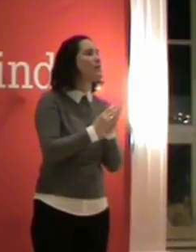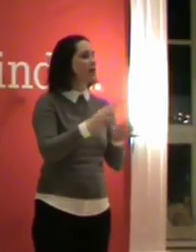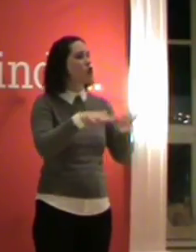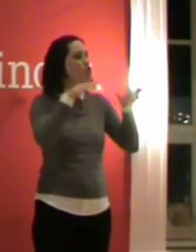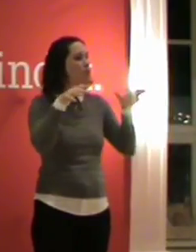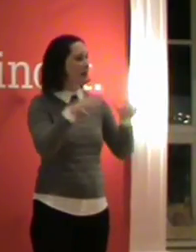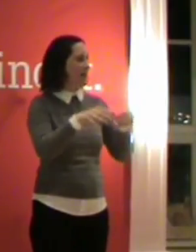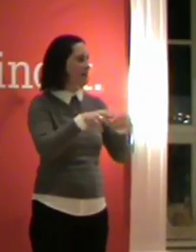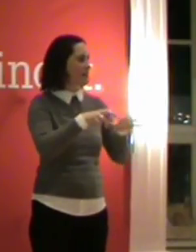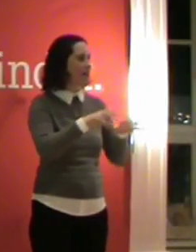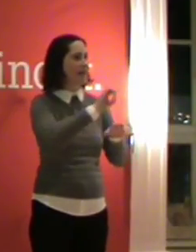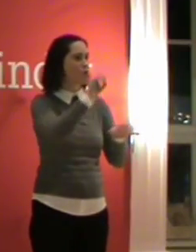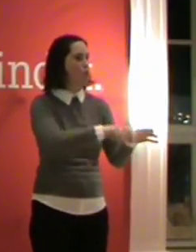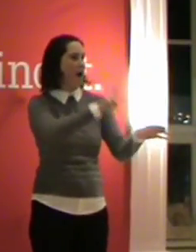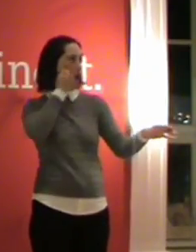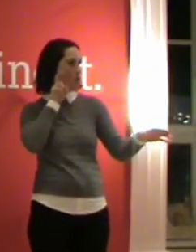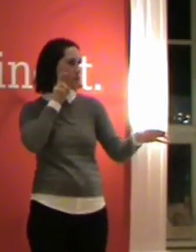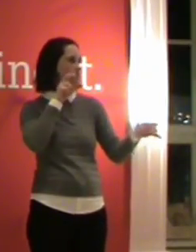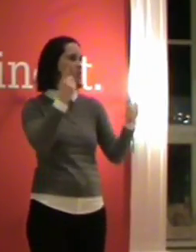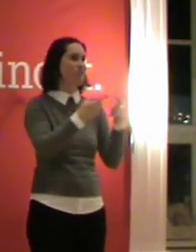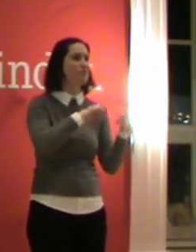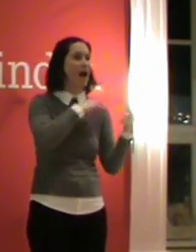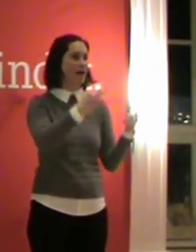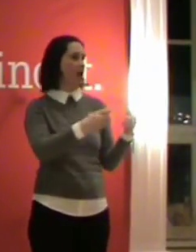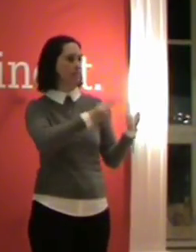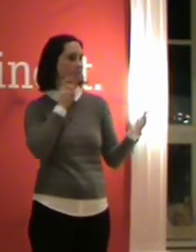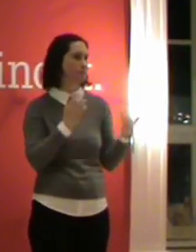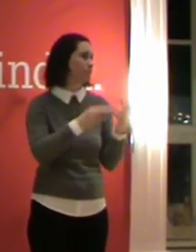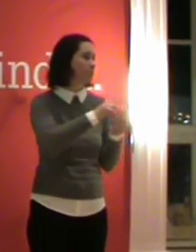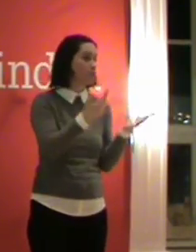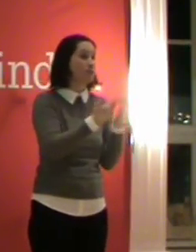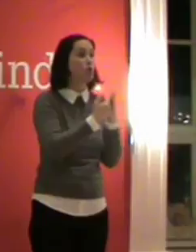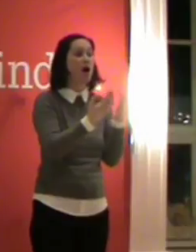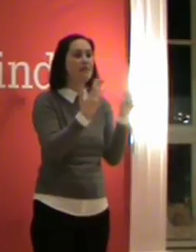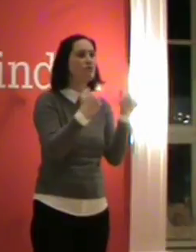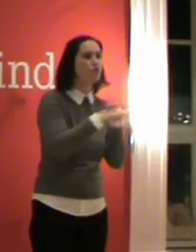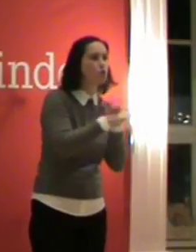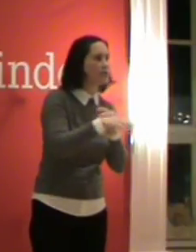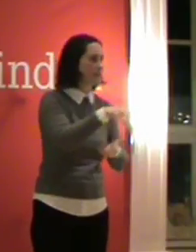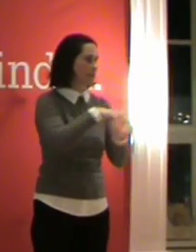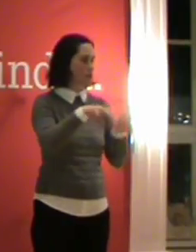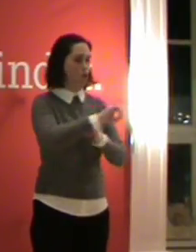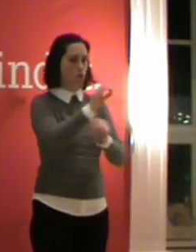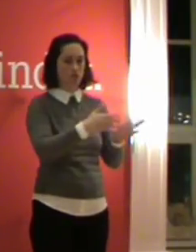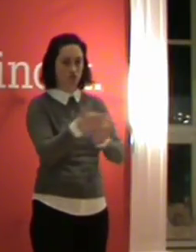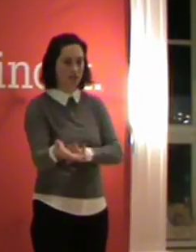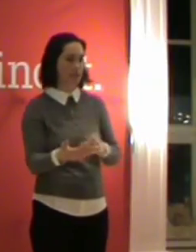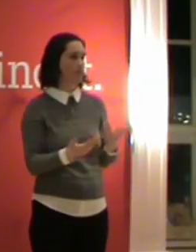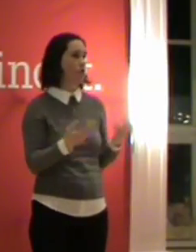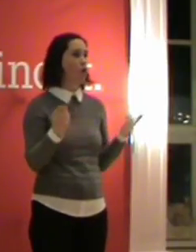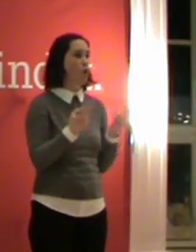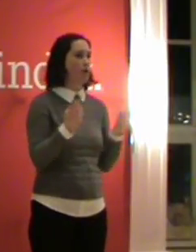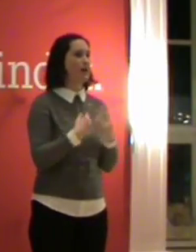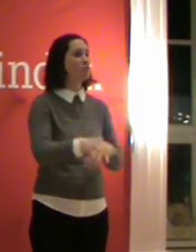ein Punkt. Wenn ich mir anschaue, das Versagen Europas bei der Flüchtlingskrise, Wenn ich mir anschaue, wie hoch